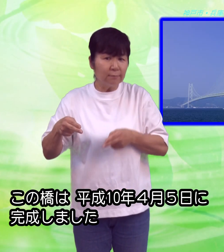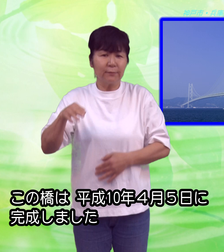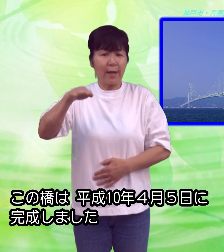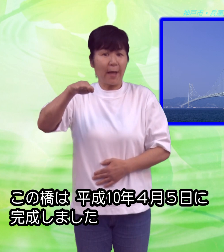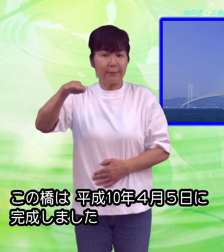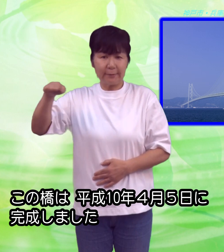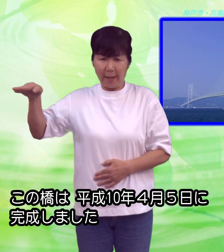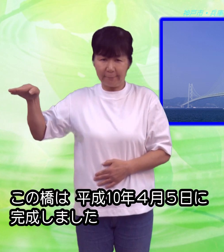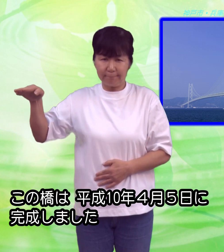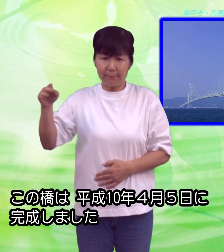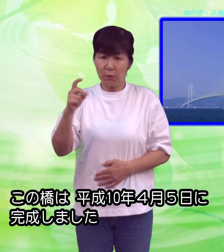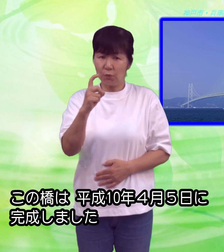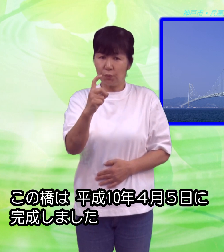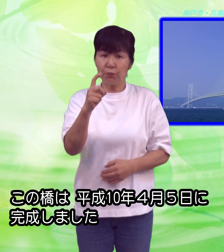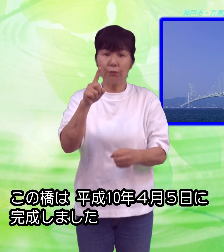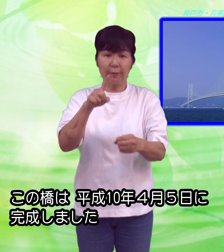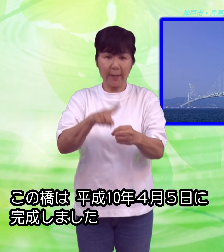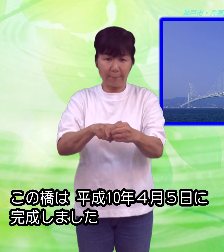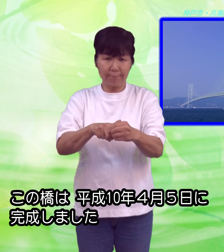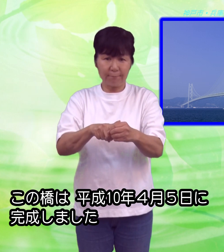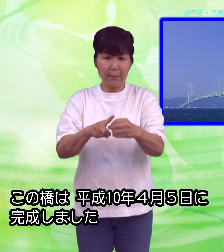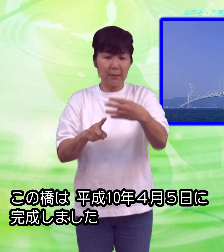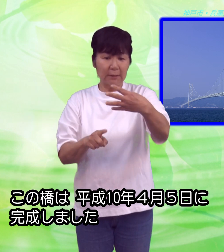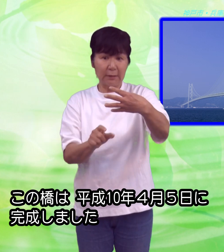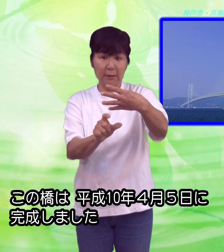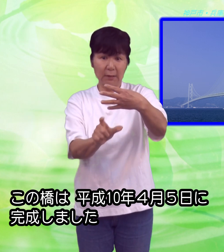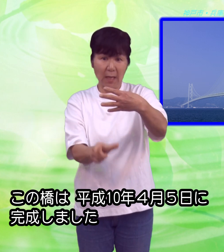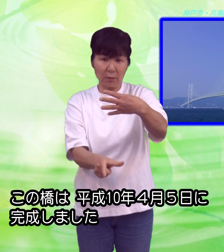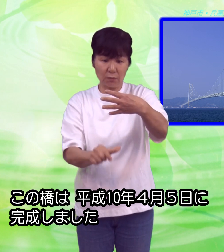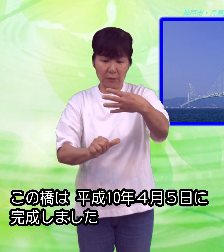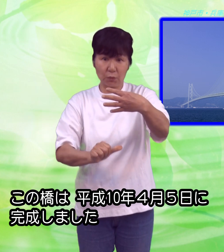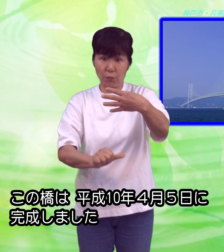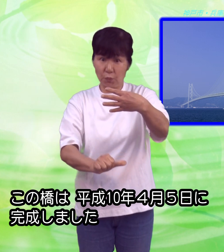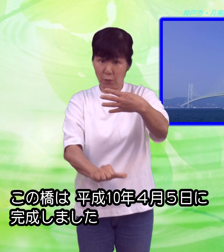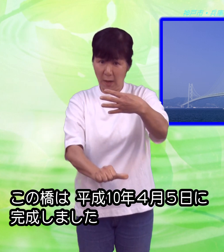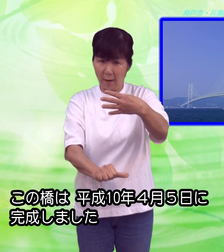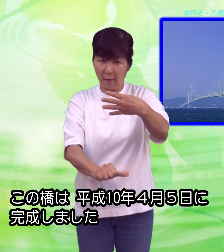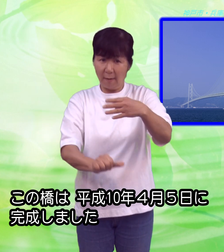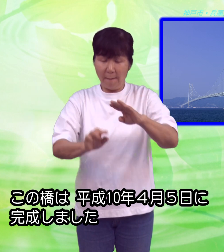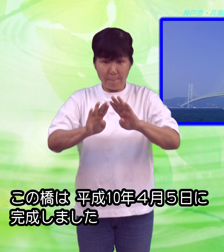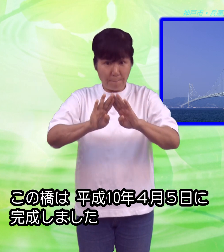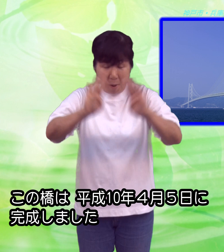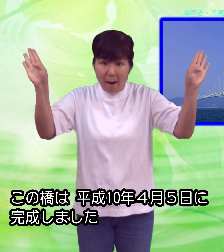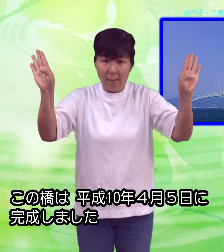この橋は平成10年4月5日に完成しました